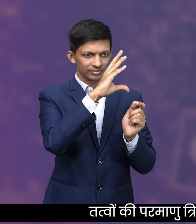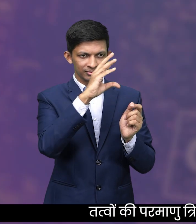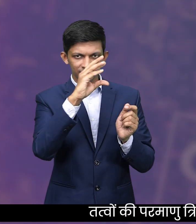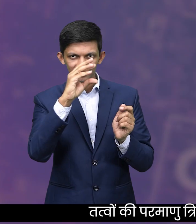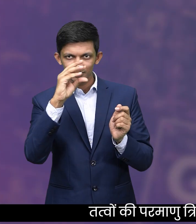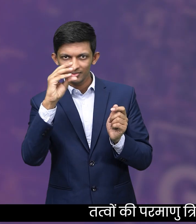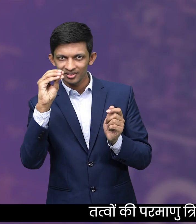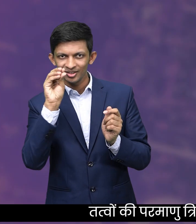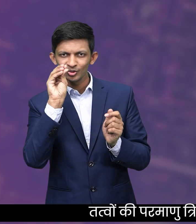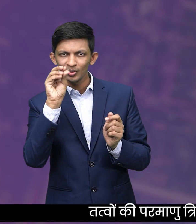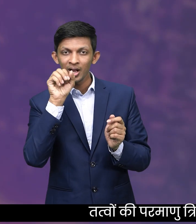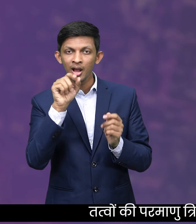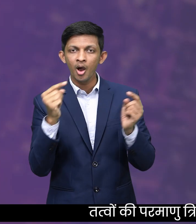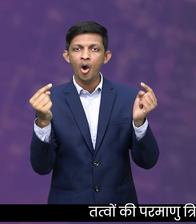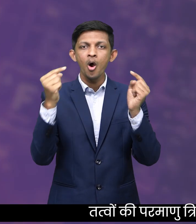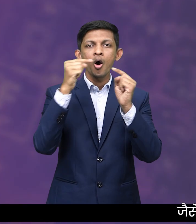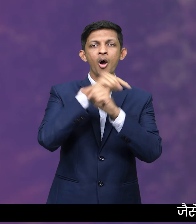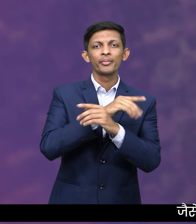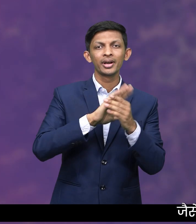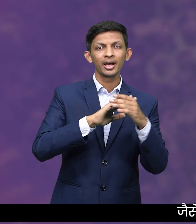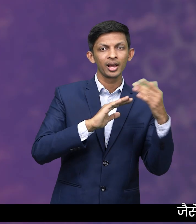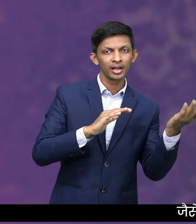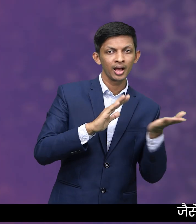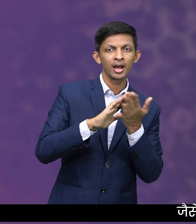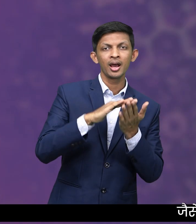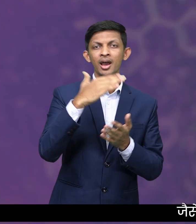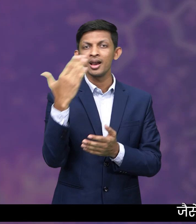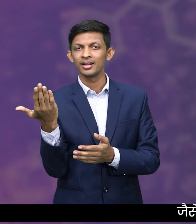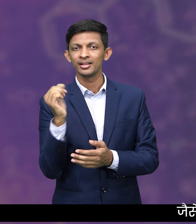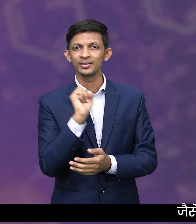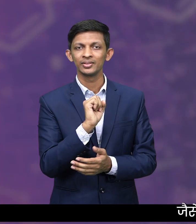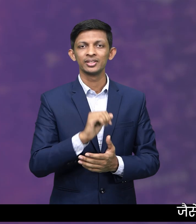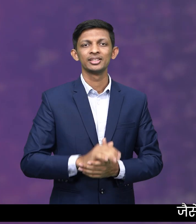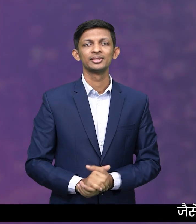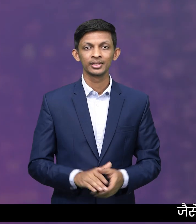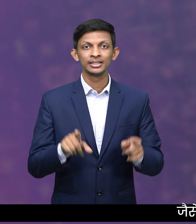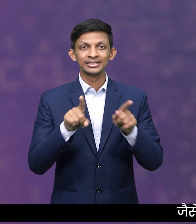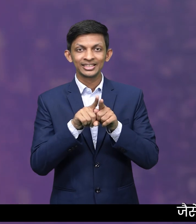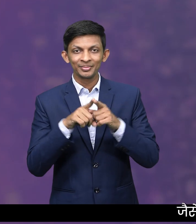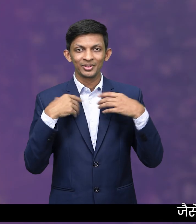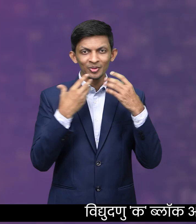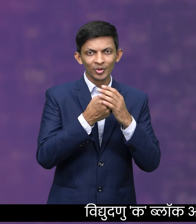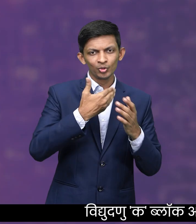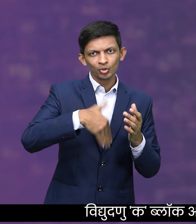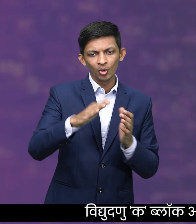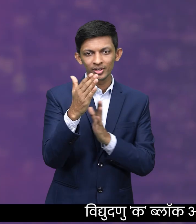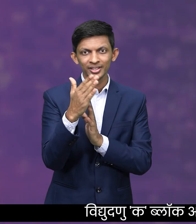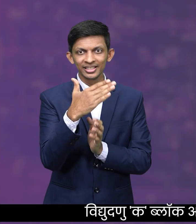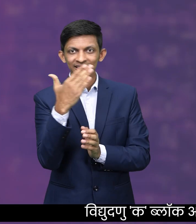अवधि में बाएं से दाएं घटती हैं। जैसे ही हम दाईं ओर जाते हैं। विद्युदणु